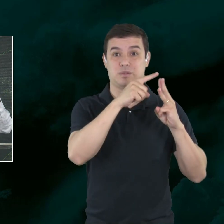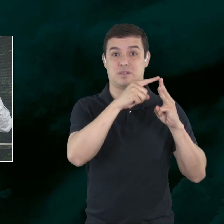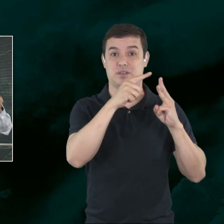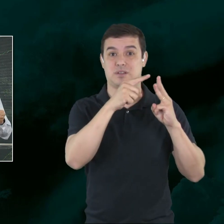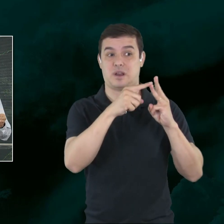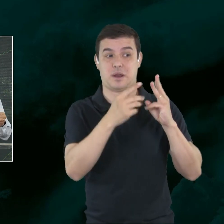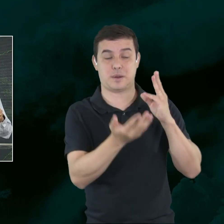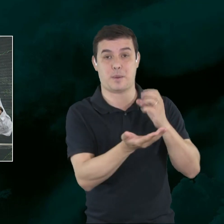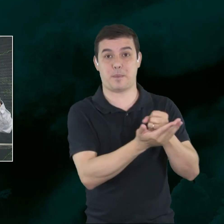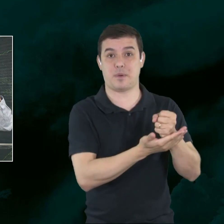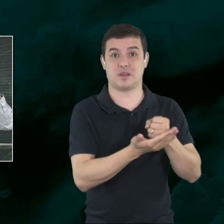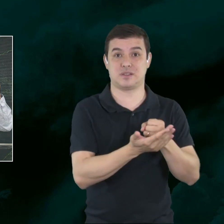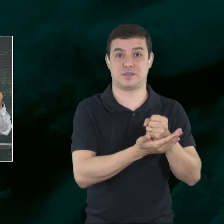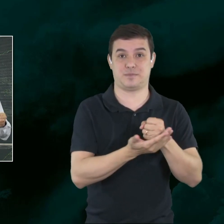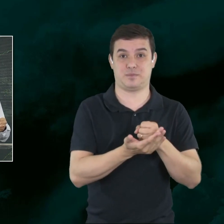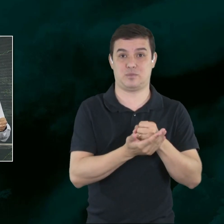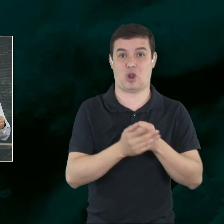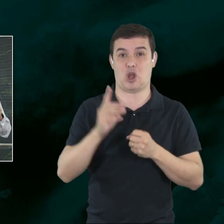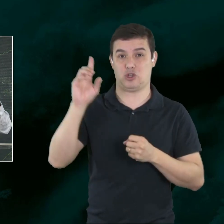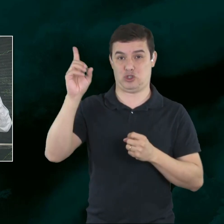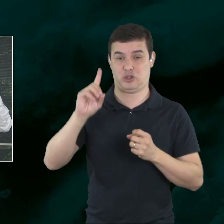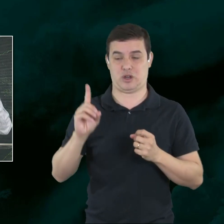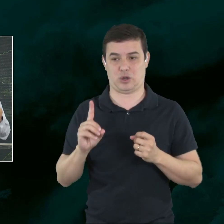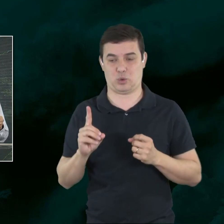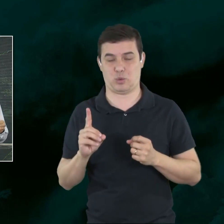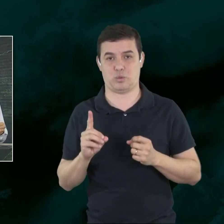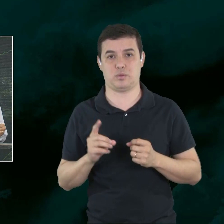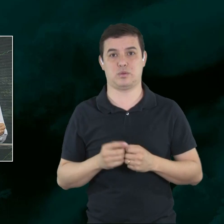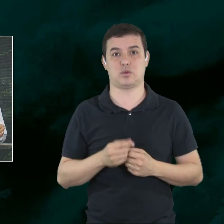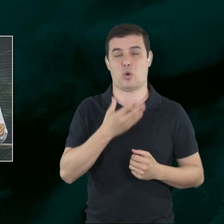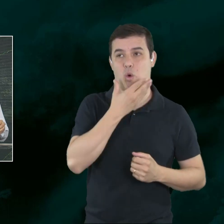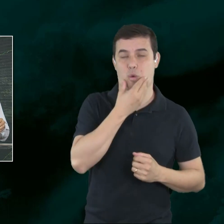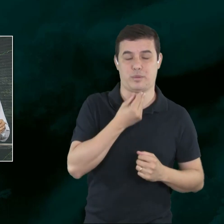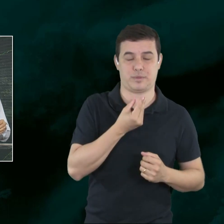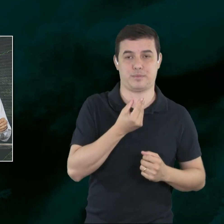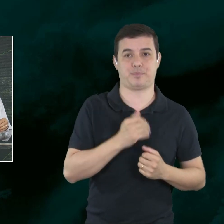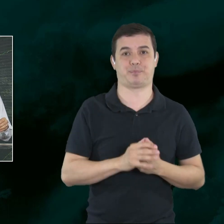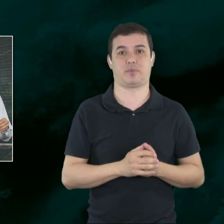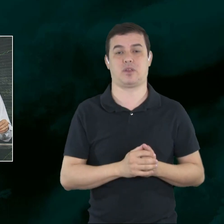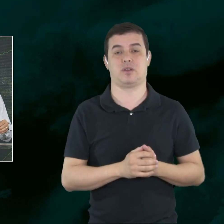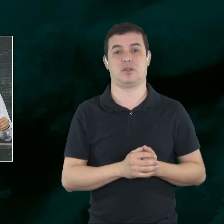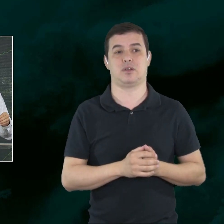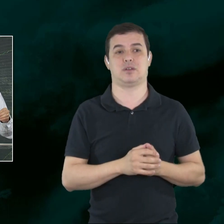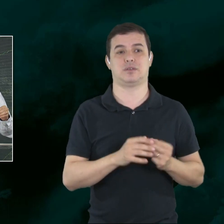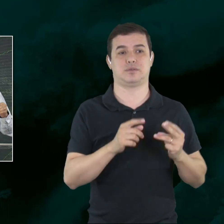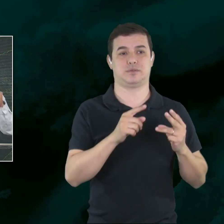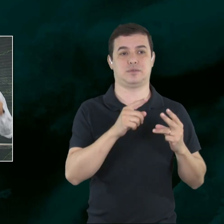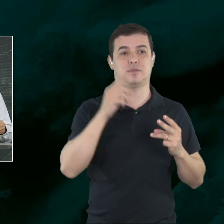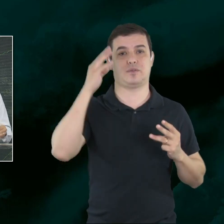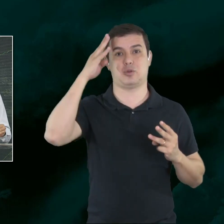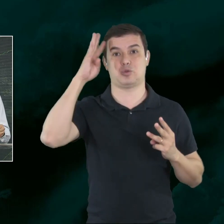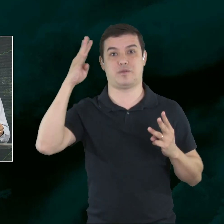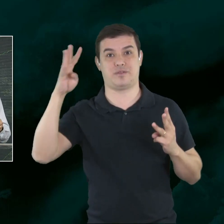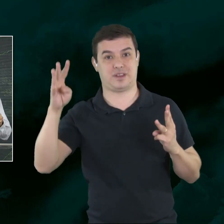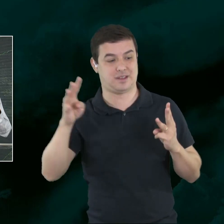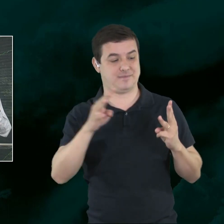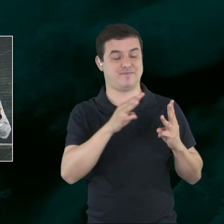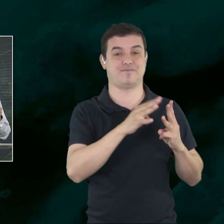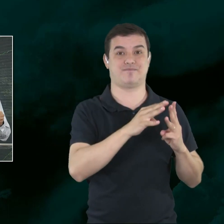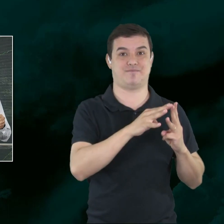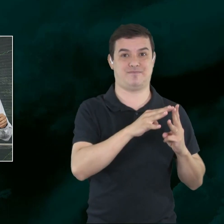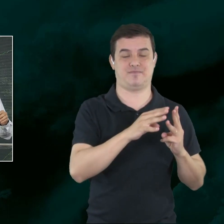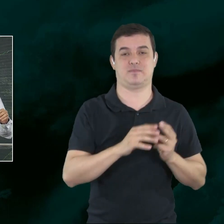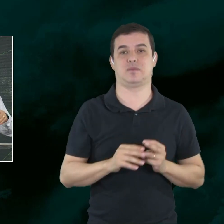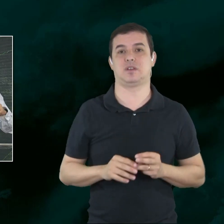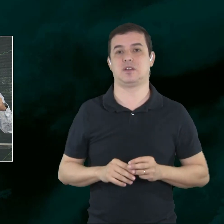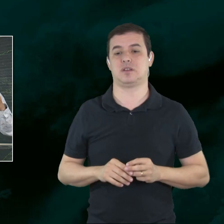ocidental, o direito humano, a filosofia grega e a moral cristã, né, o direito das minorias, a